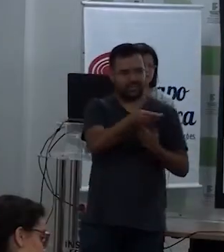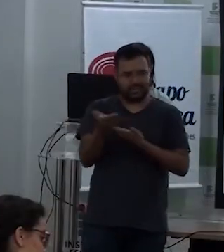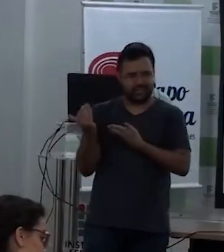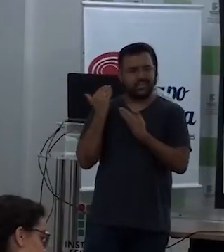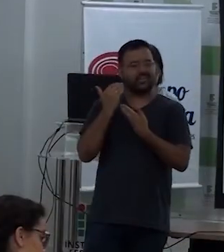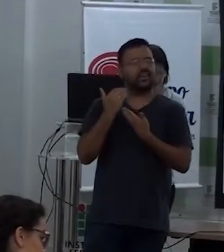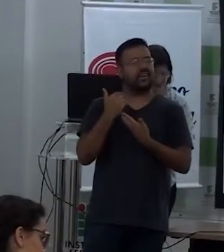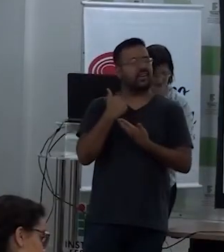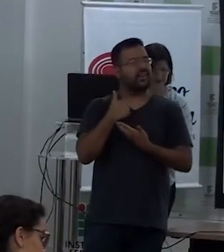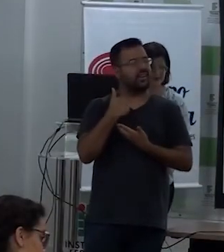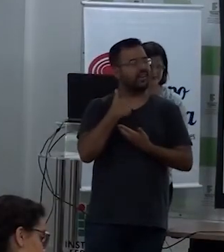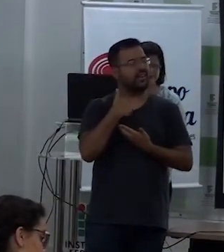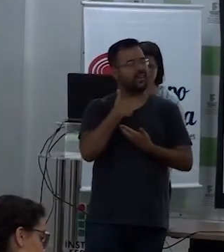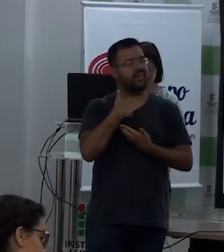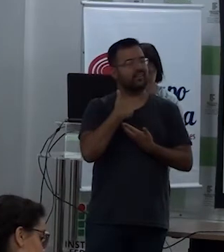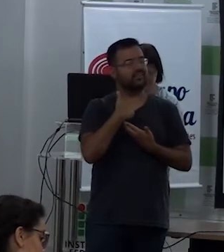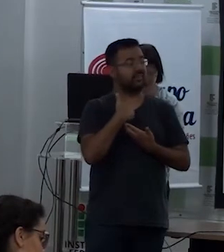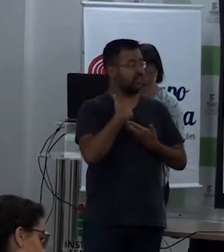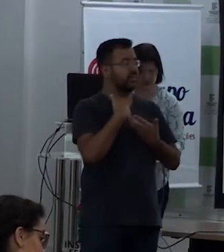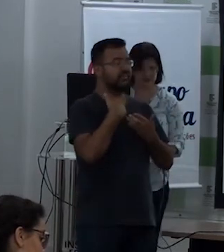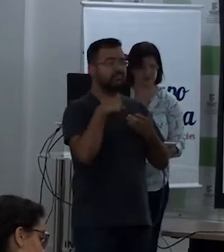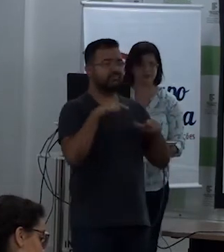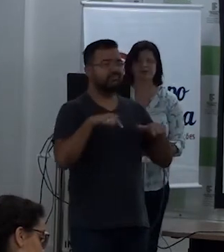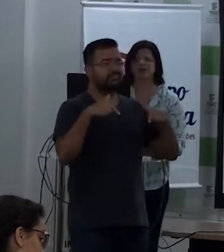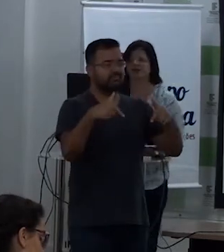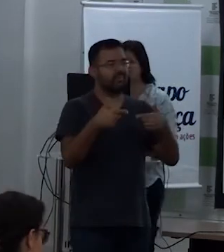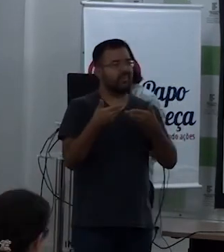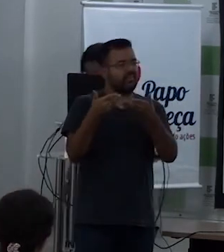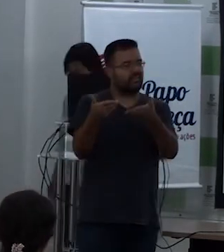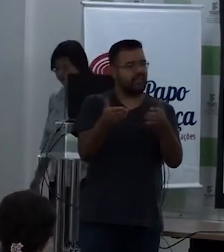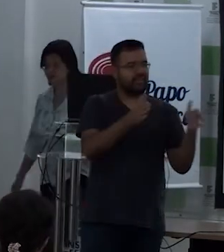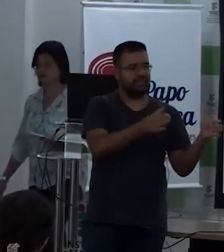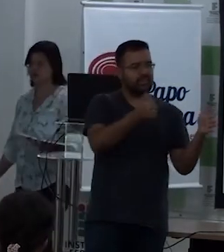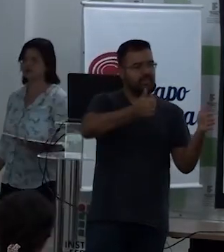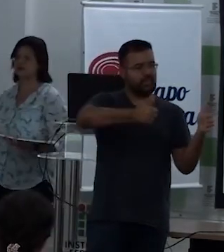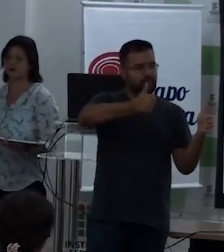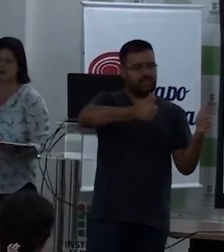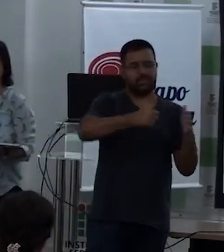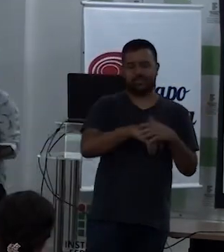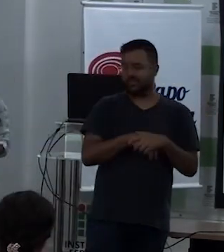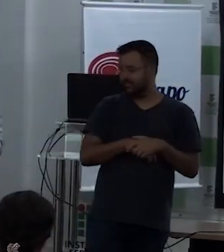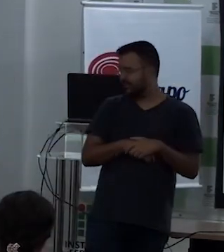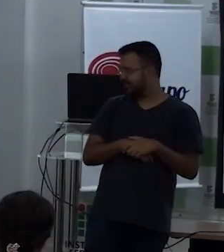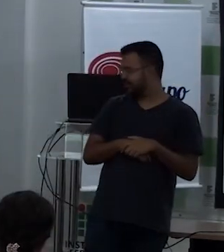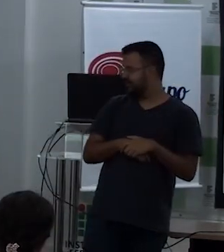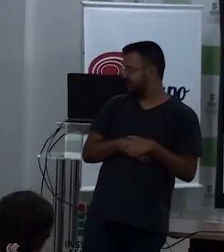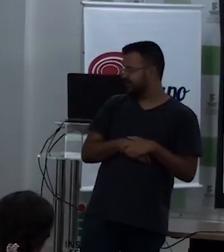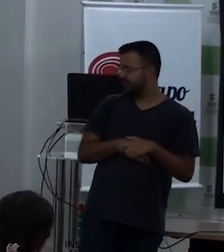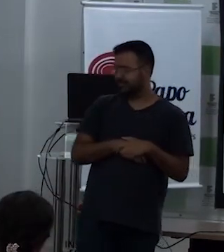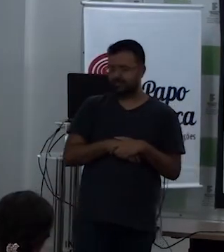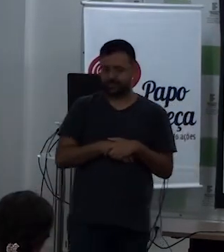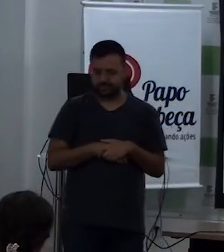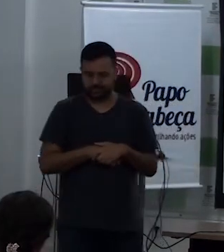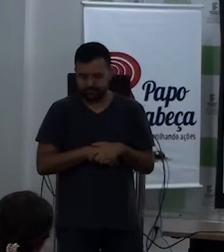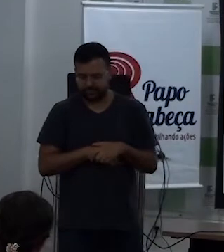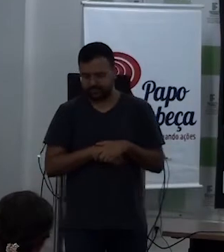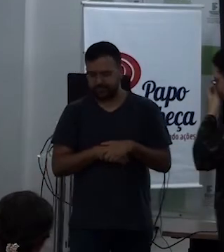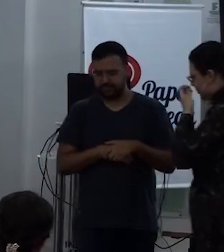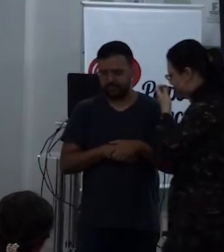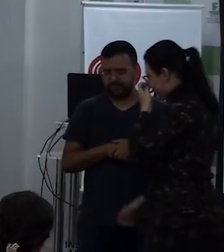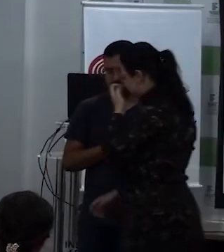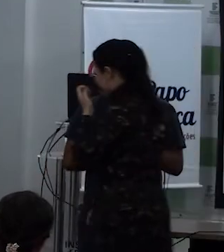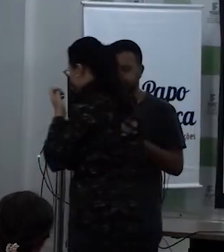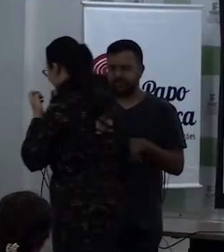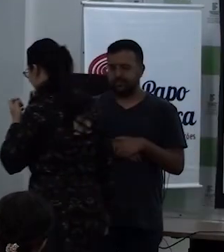Aí eu vou estar fazendo a menção dessa primeira etapa da concessão de menção honrosa para os colaboradores do Papo